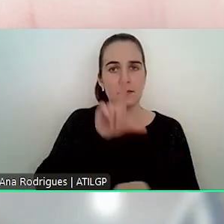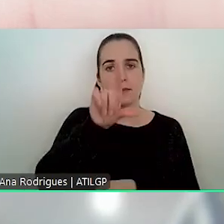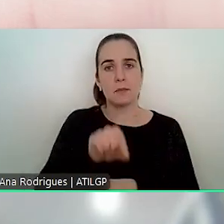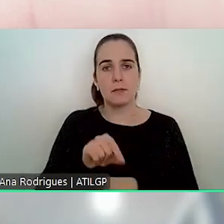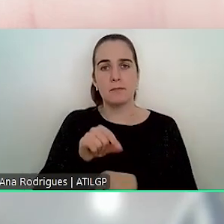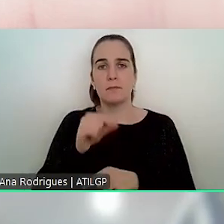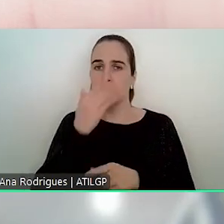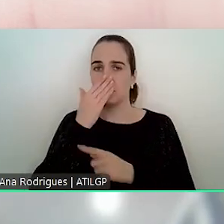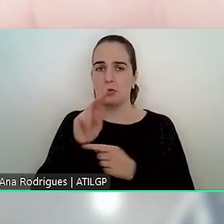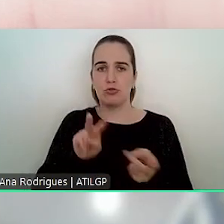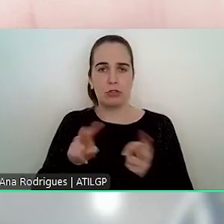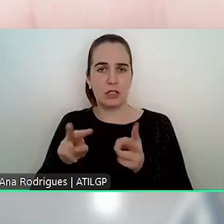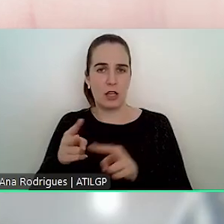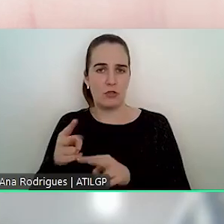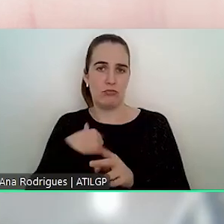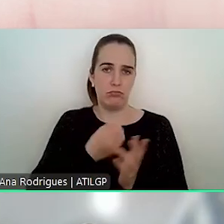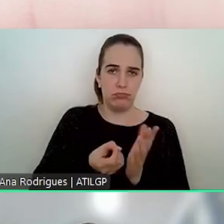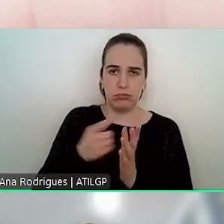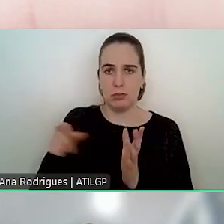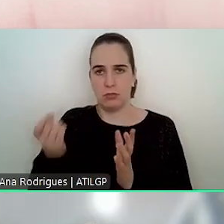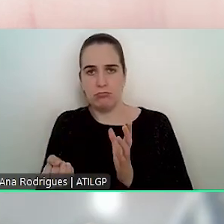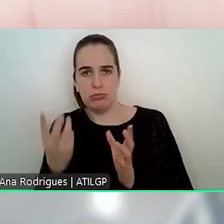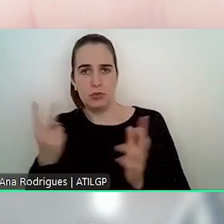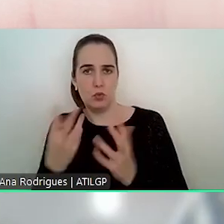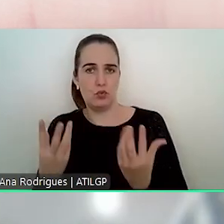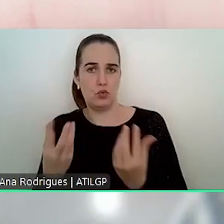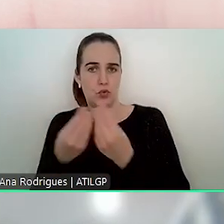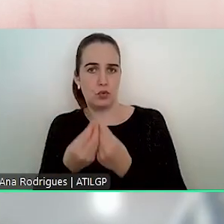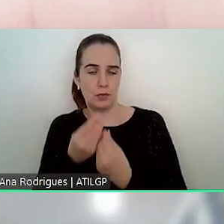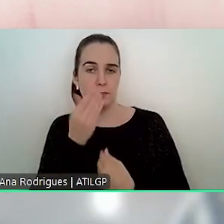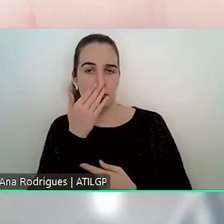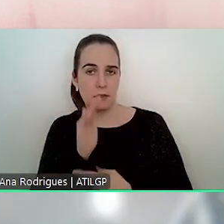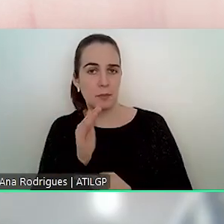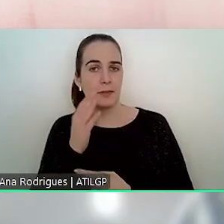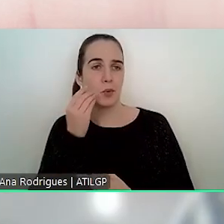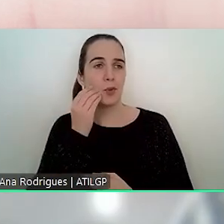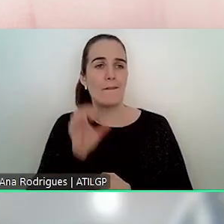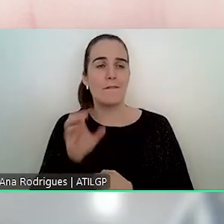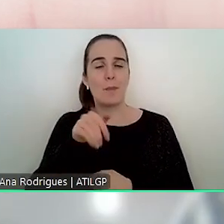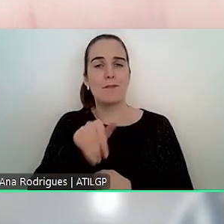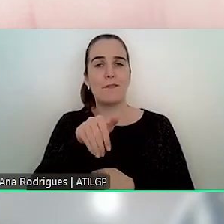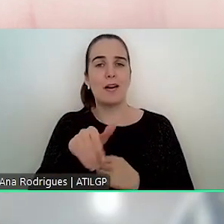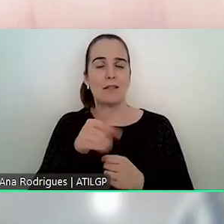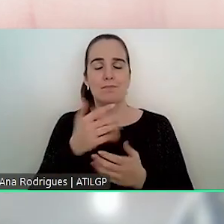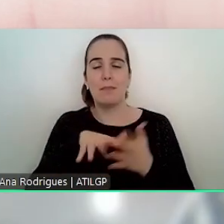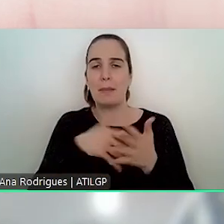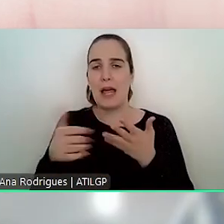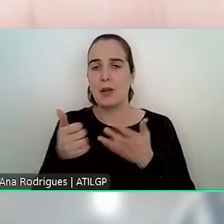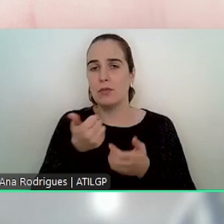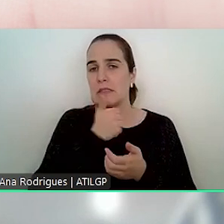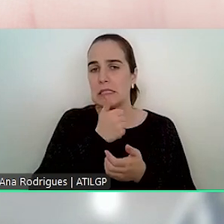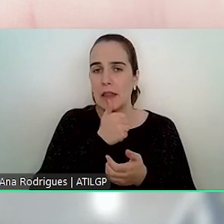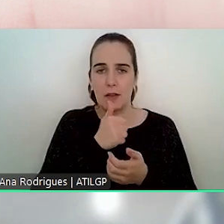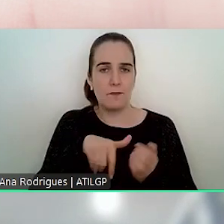utilizando estratégias de cocriação no momento da definição dos ditos planos,